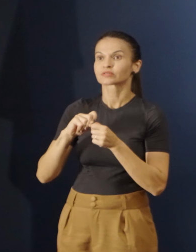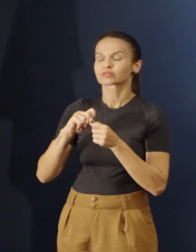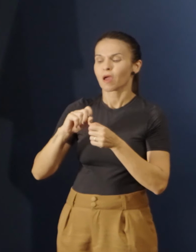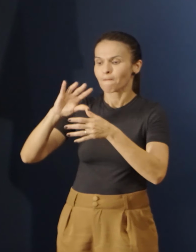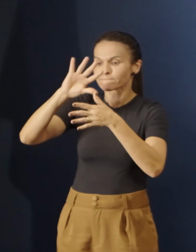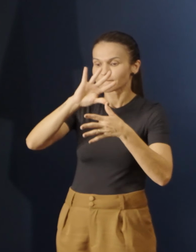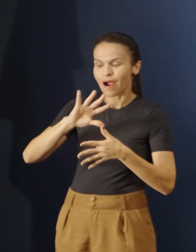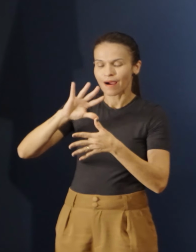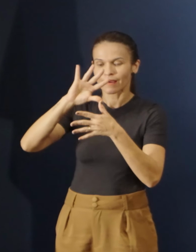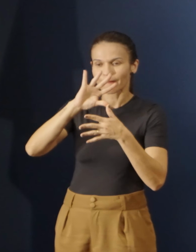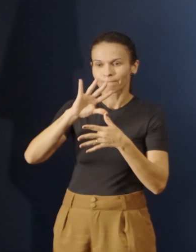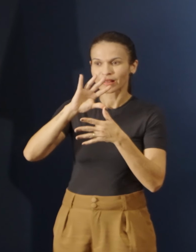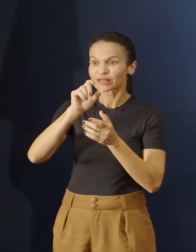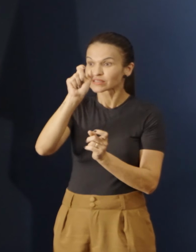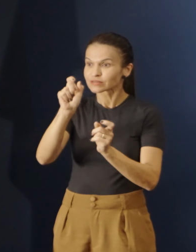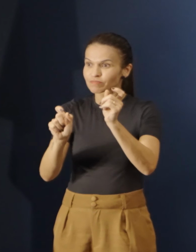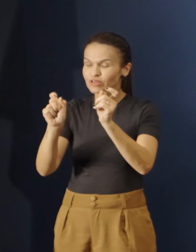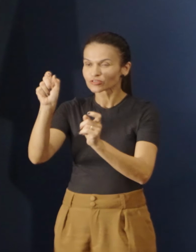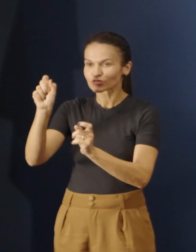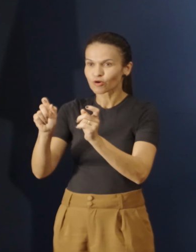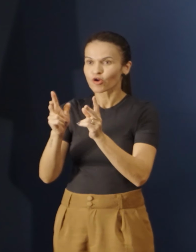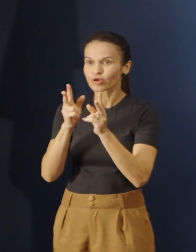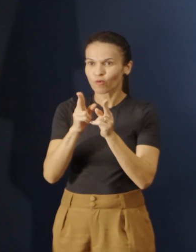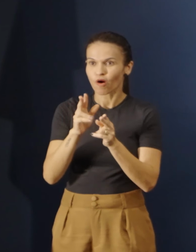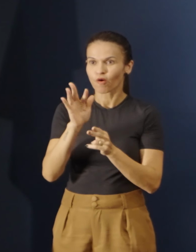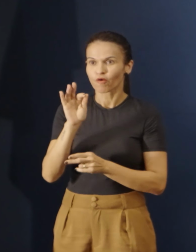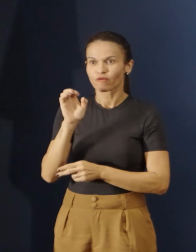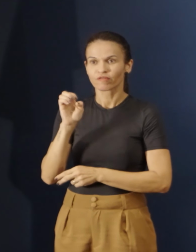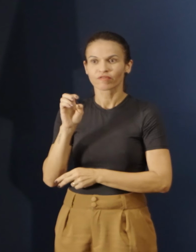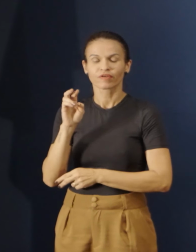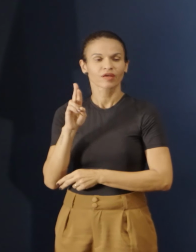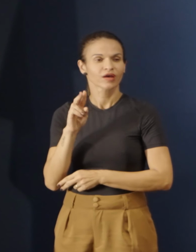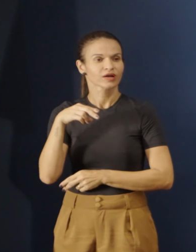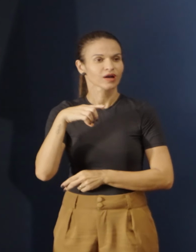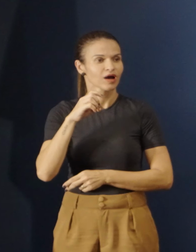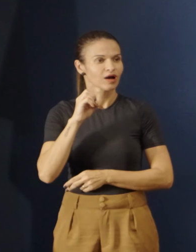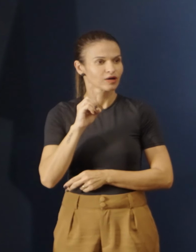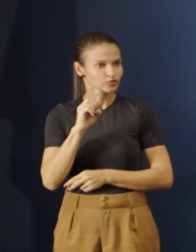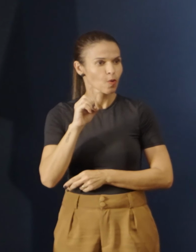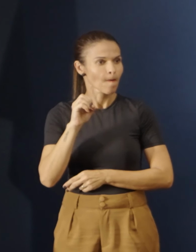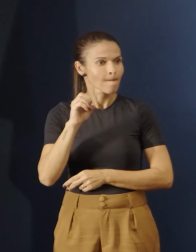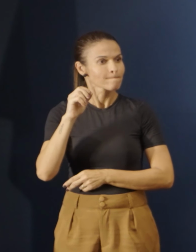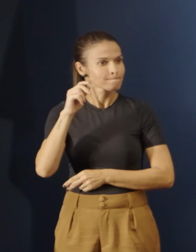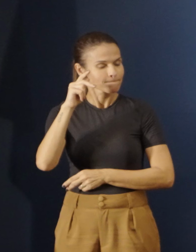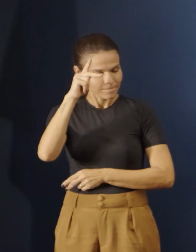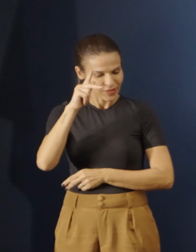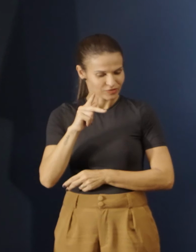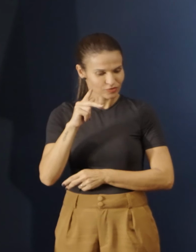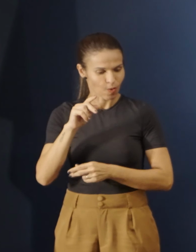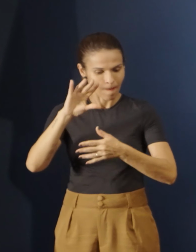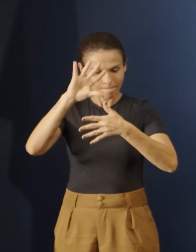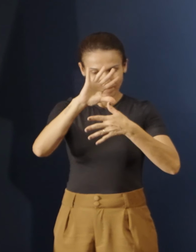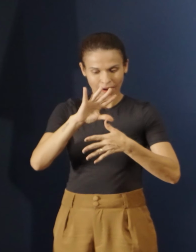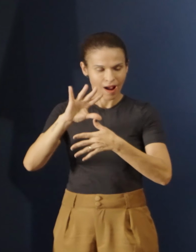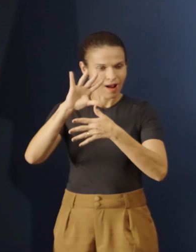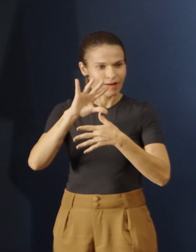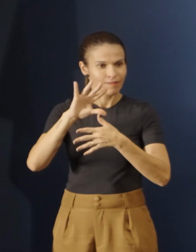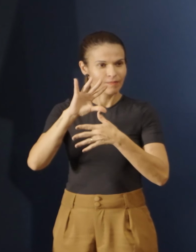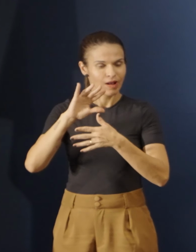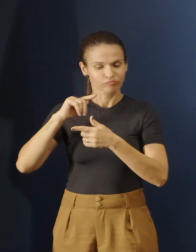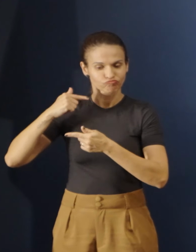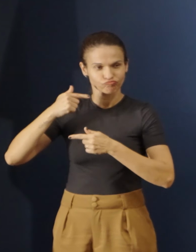mapa astral dos personagens, como o Fernando Pessoa fez com os heterônimos. O Pessoa também fez muito mapa astral para os seus heterônimos,